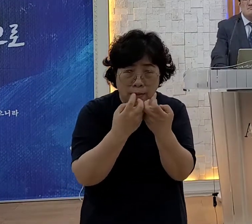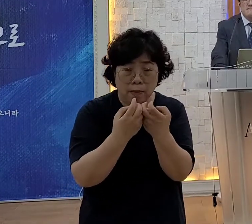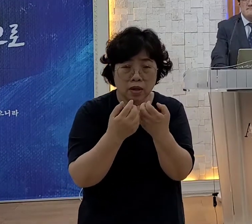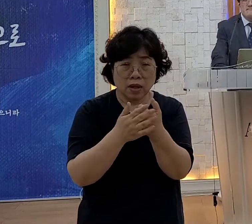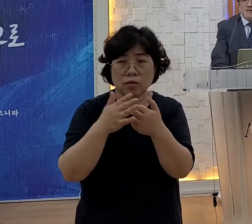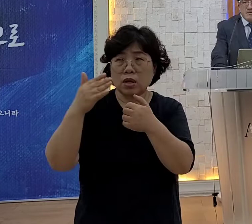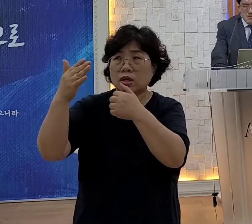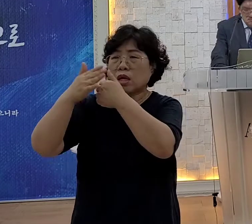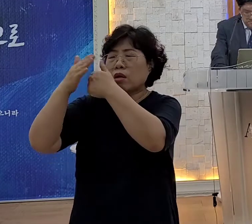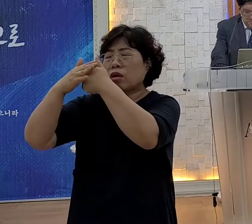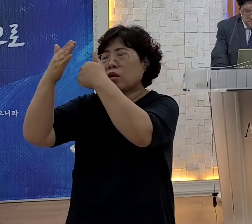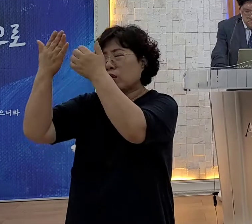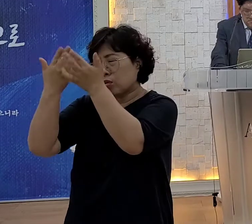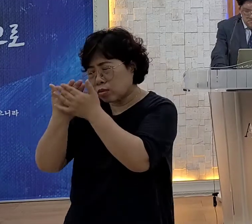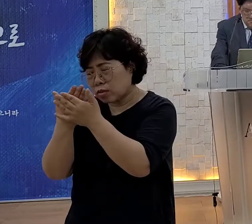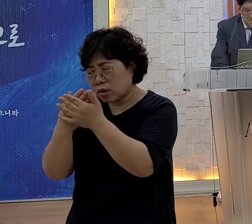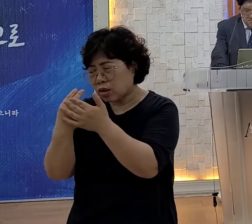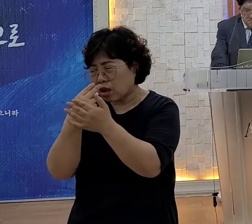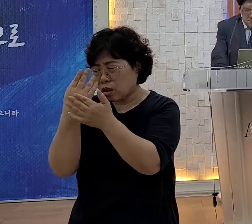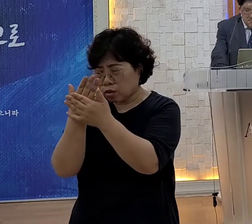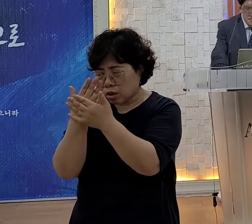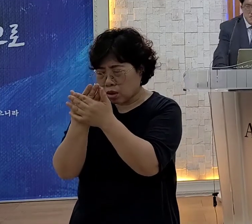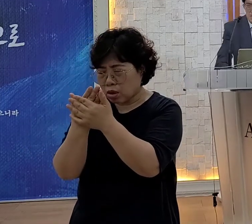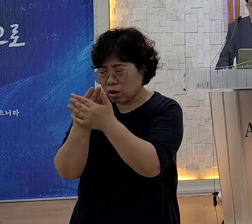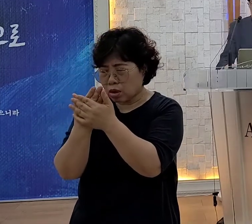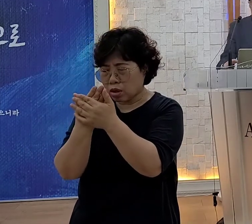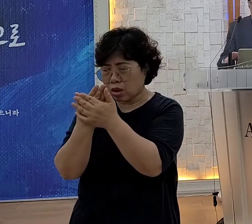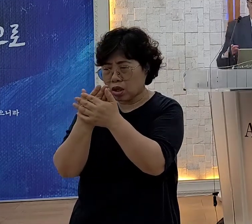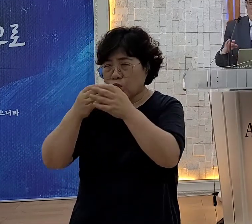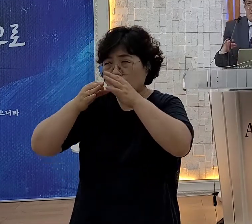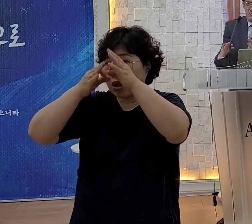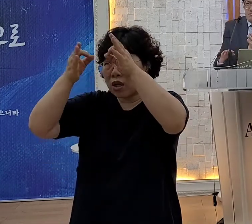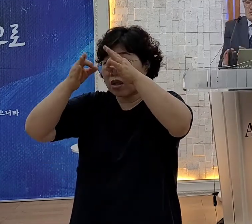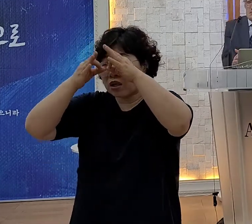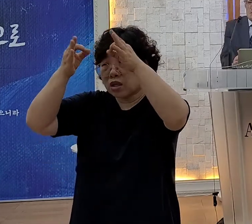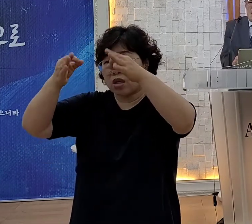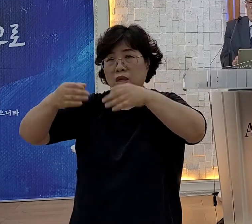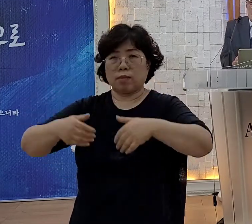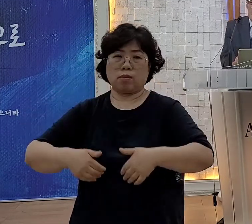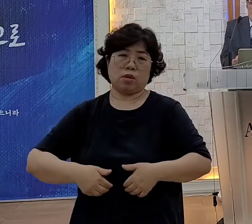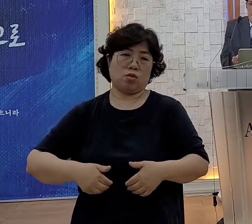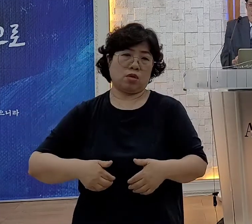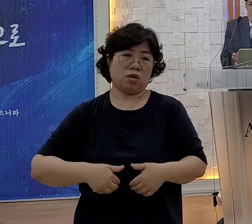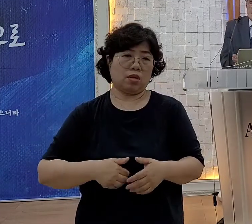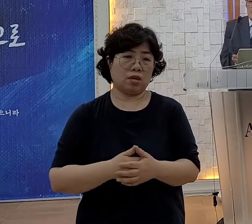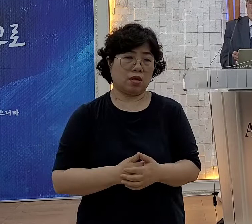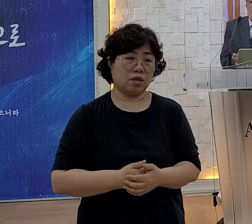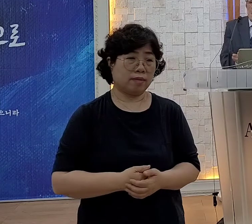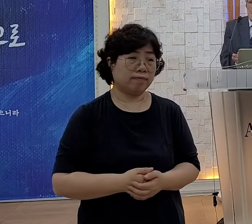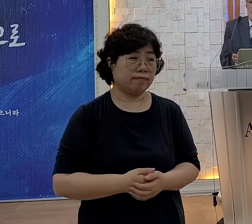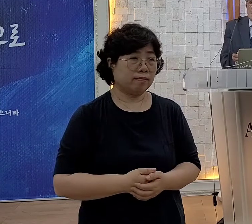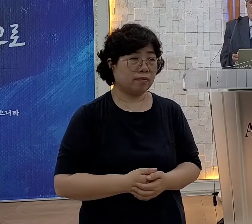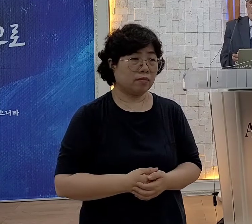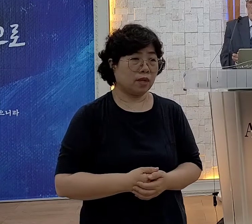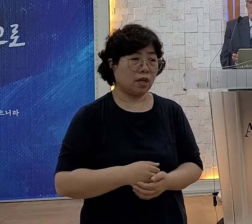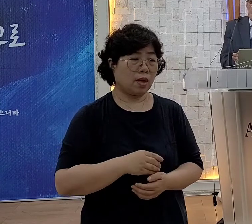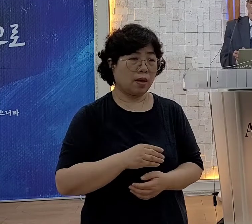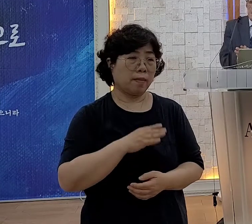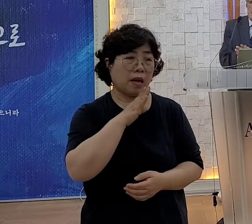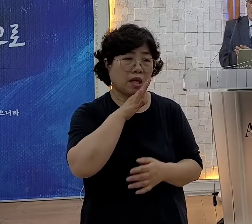도와주시고 나를 살려주십시오. 이렇게 부르짖는 게 이게 정상이다.